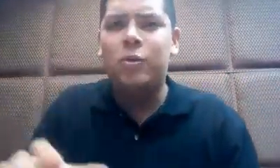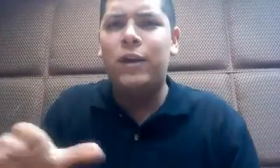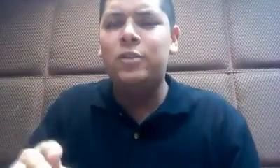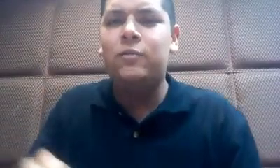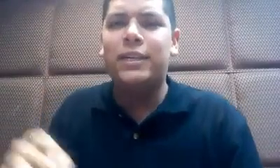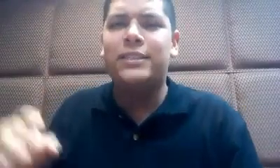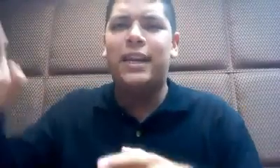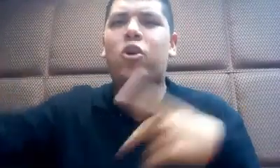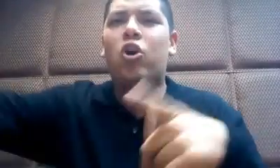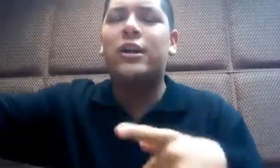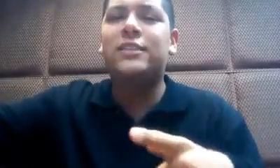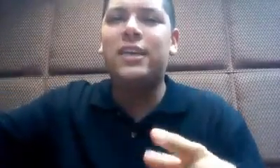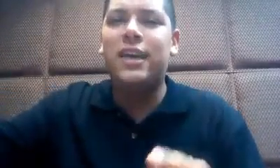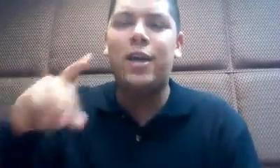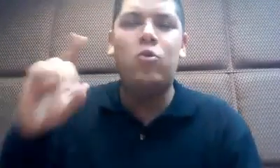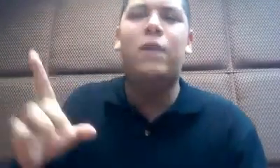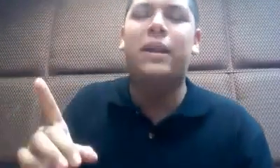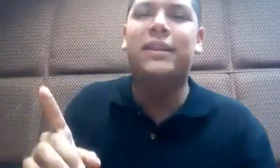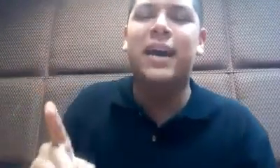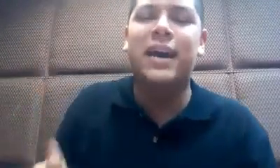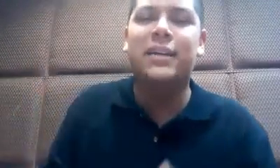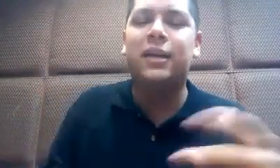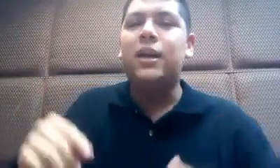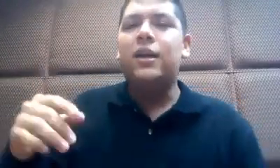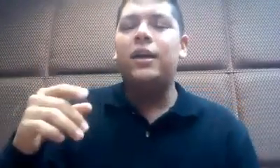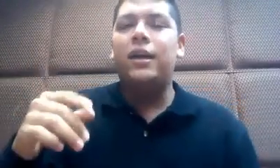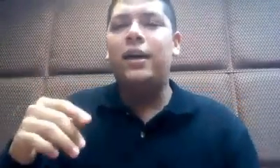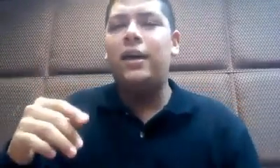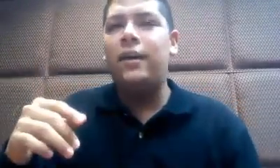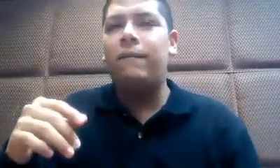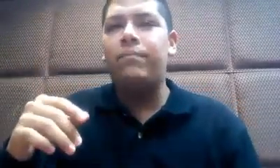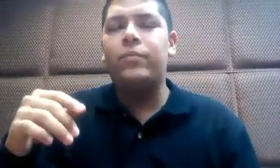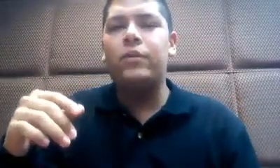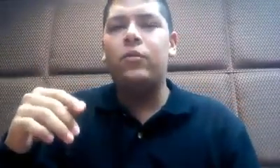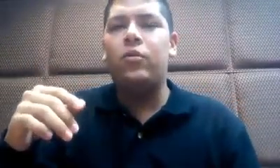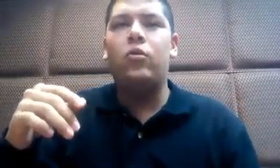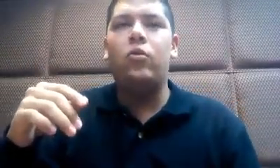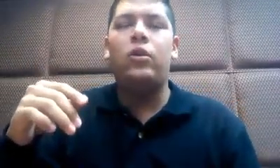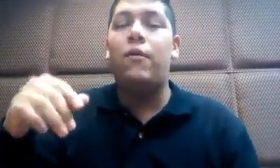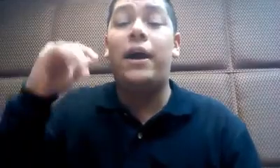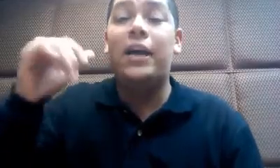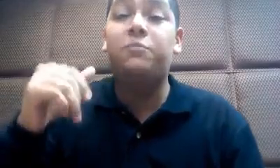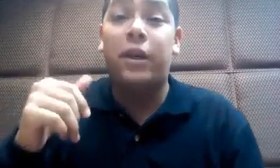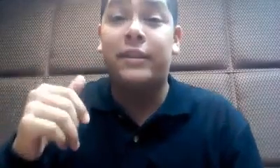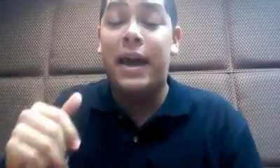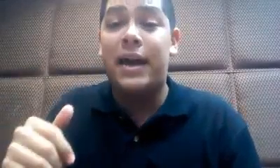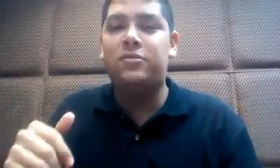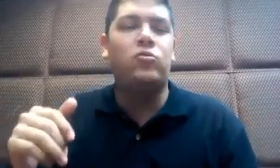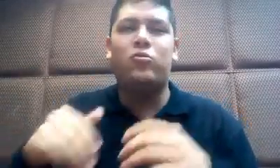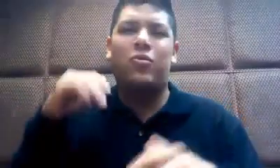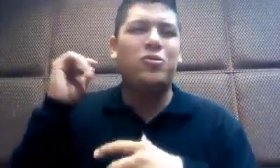choferes nos van a decir, recórranse, hay lugar para atrás. O la bajada es por atrás o cosas